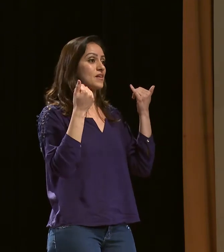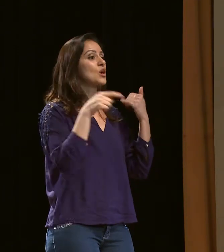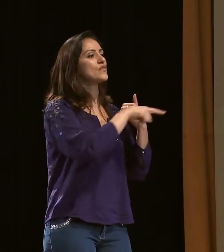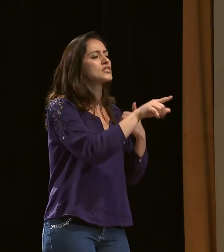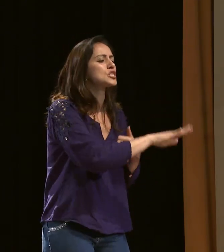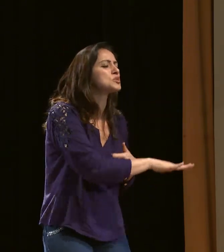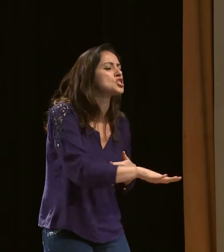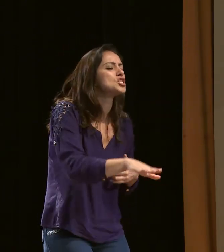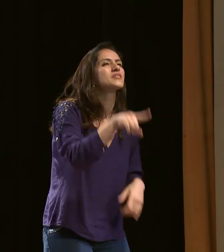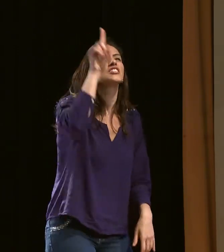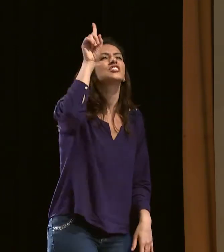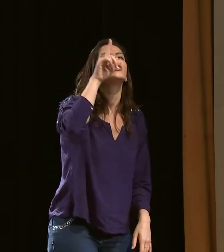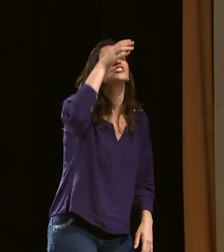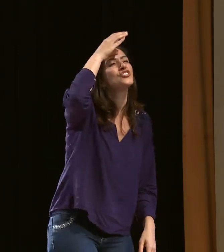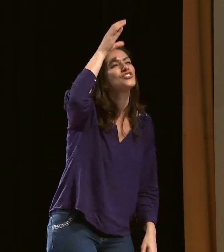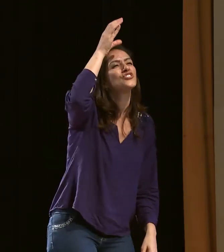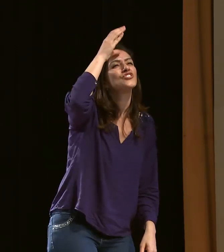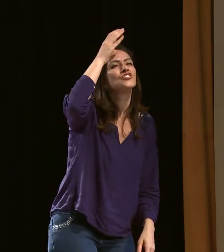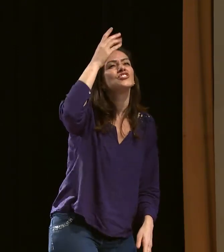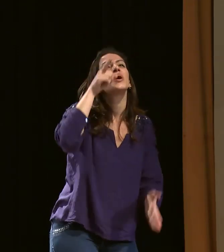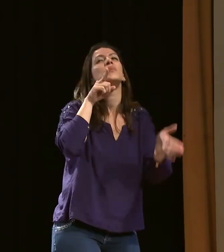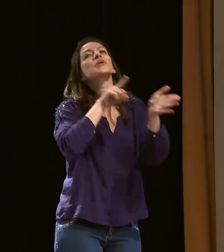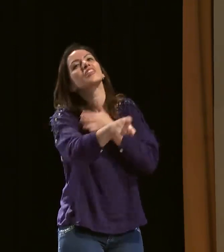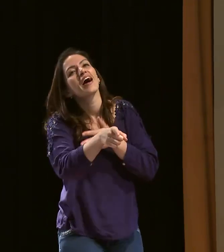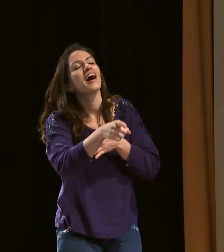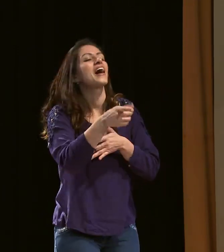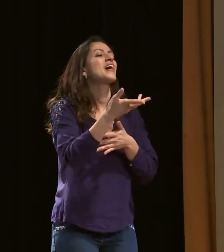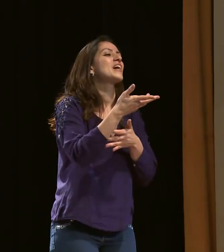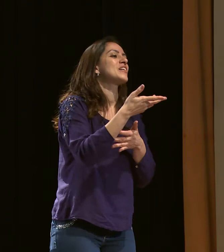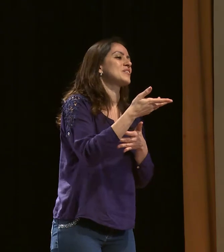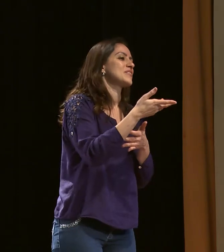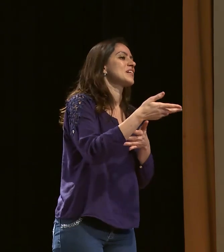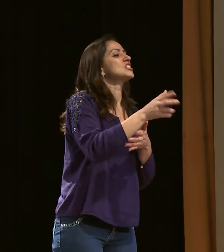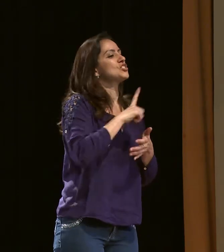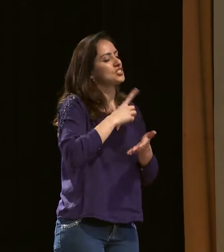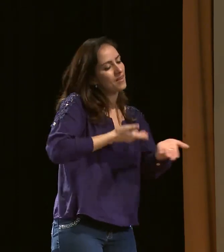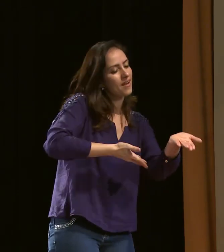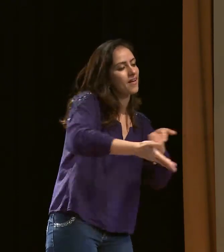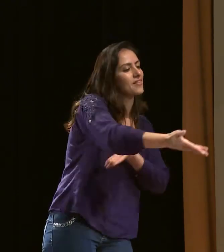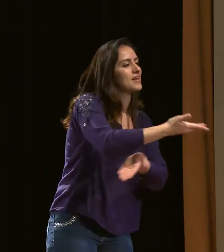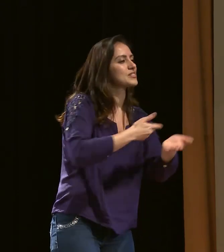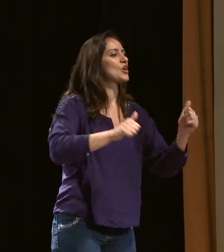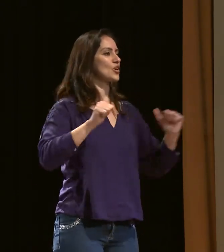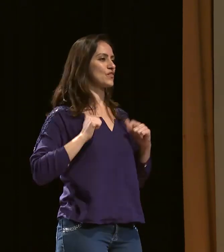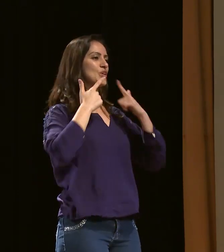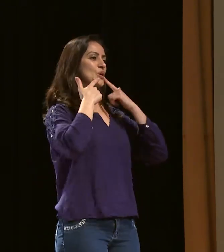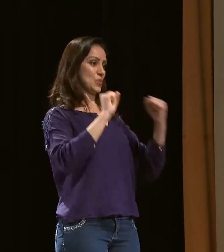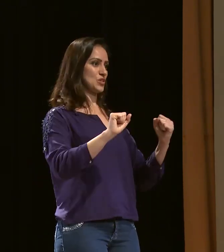falando e recebendo esse som pela audição. E aí o professor perguntava, ah, tio, pergunta isso, faz aquilo. Aí tinha